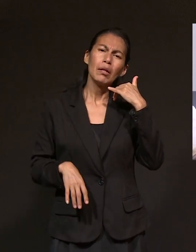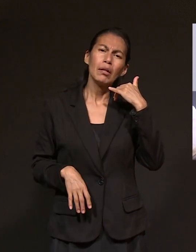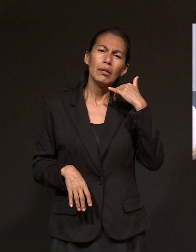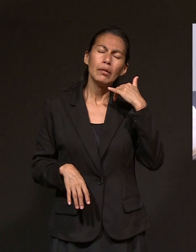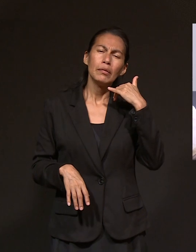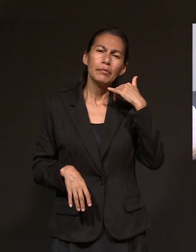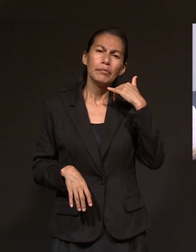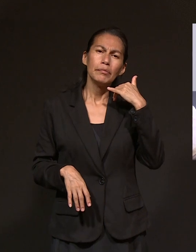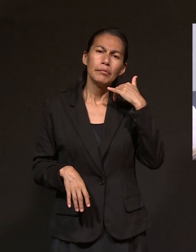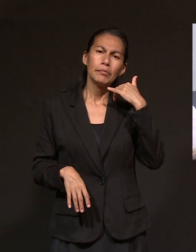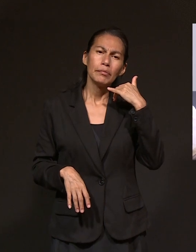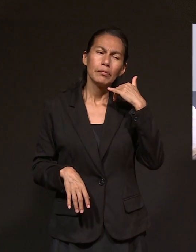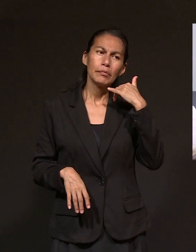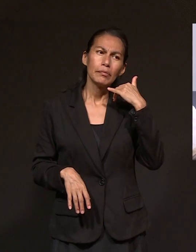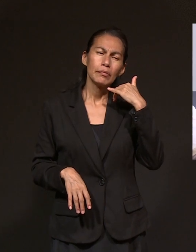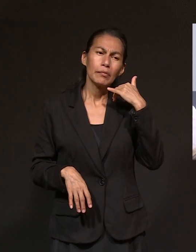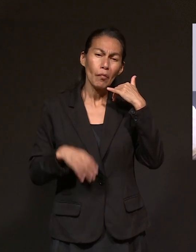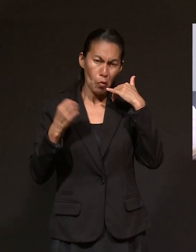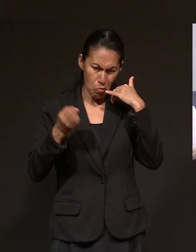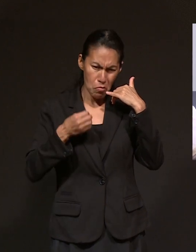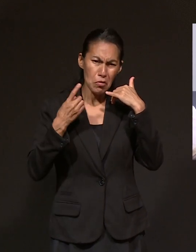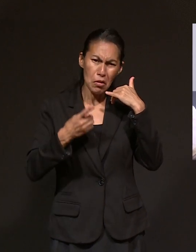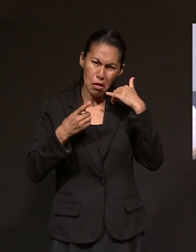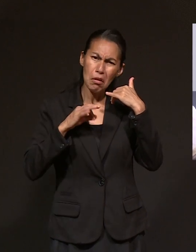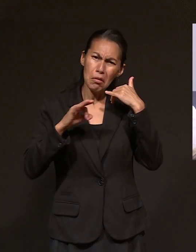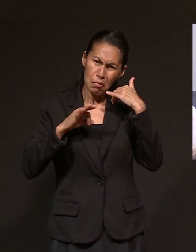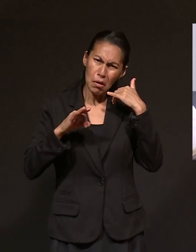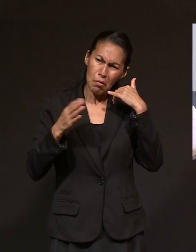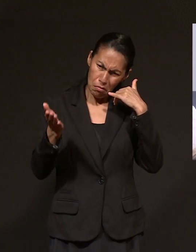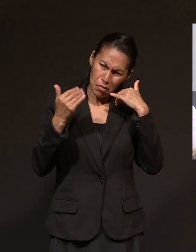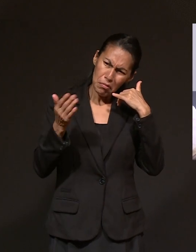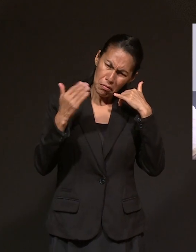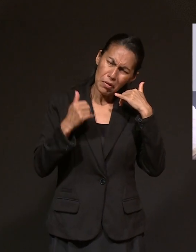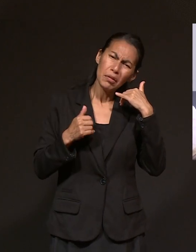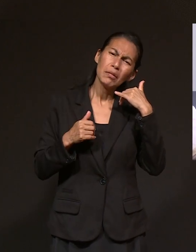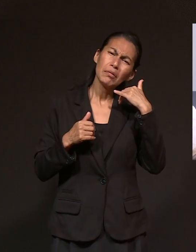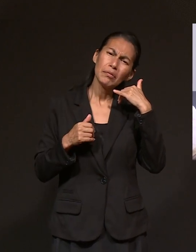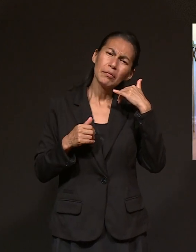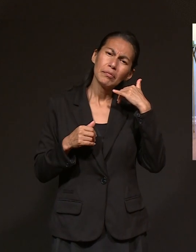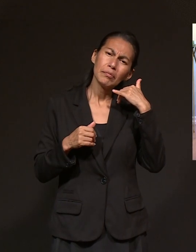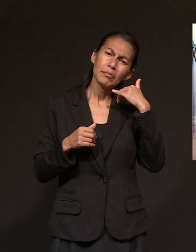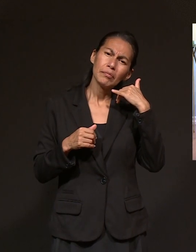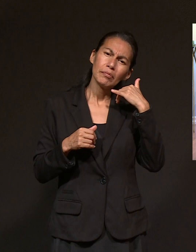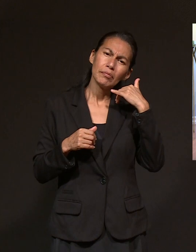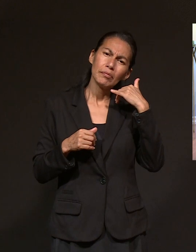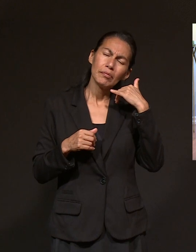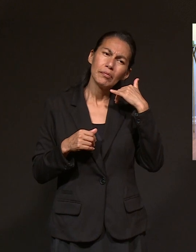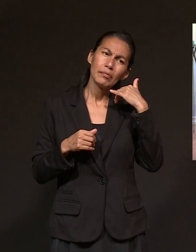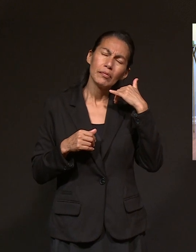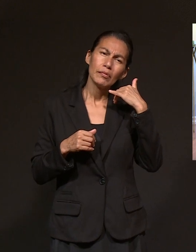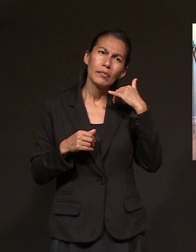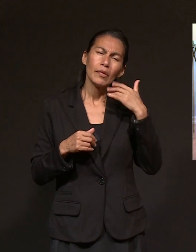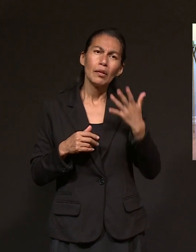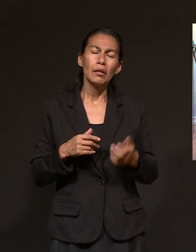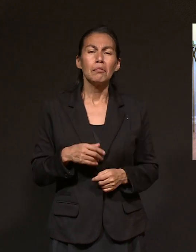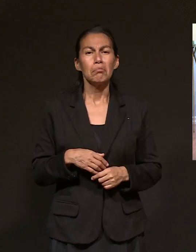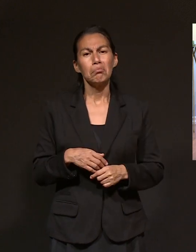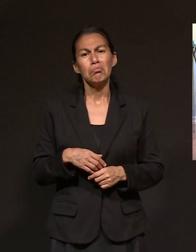Yo le digo, no. Dice, vente. Va a haber oportunidad. Tú ten fe, vente acá.